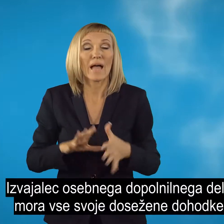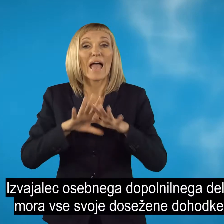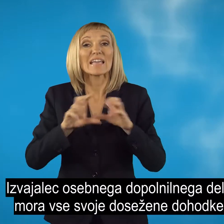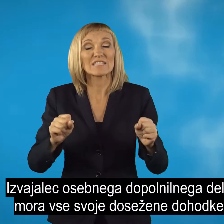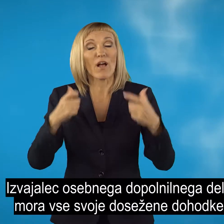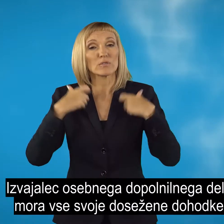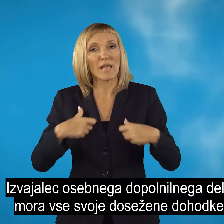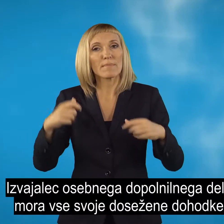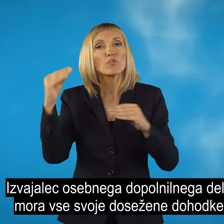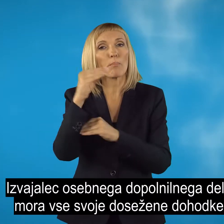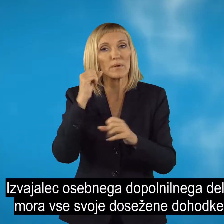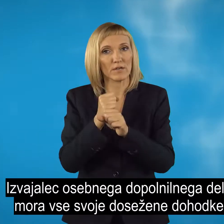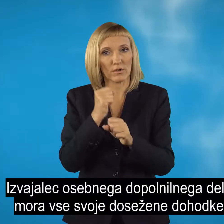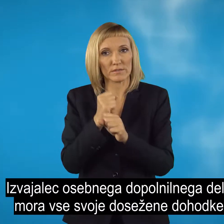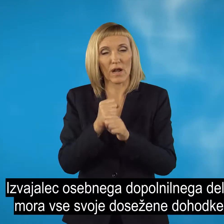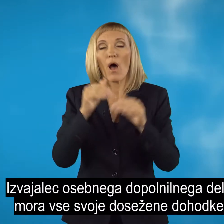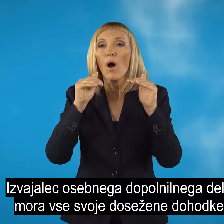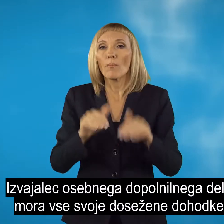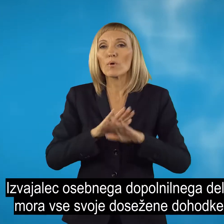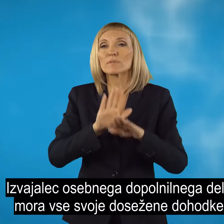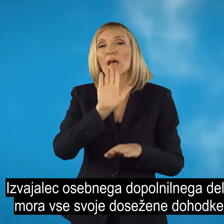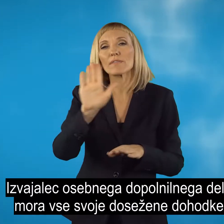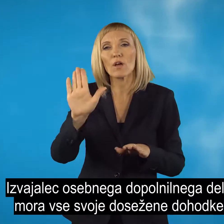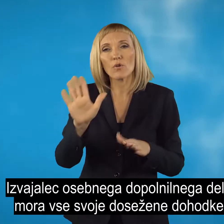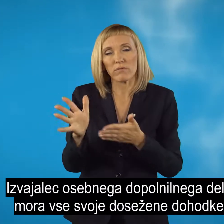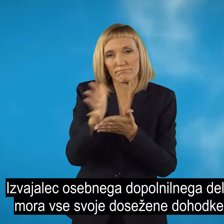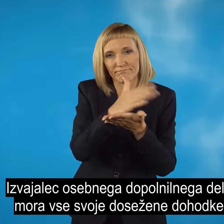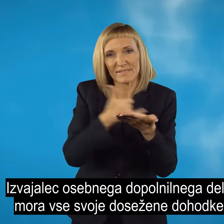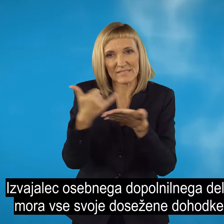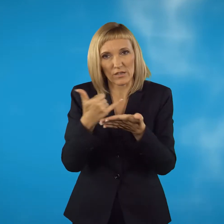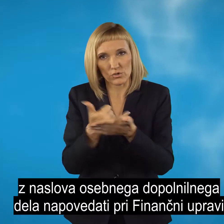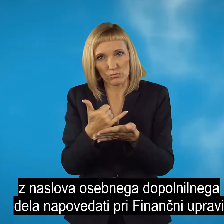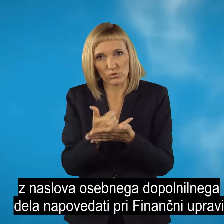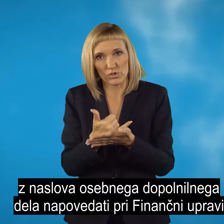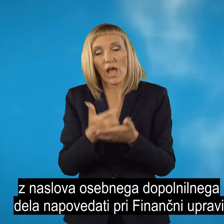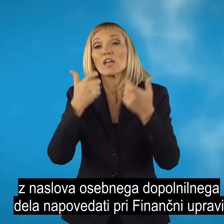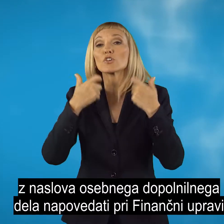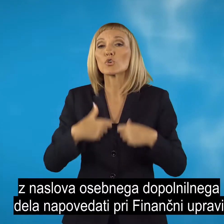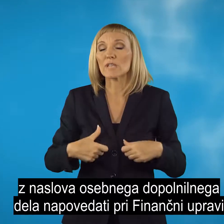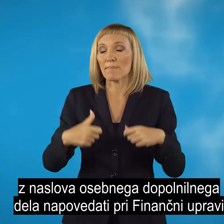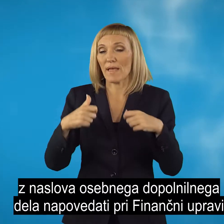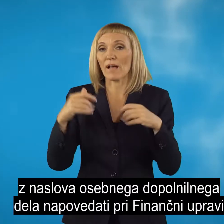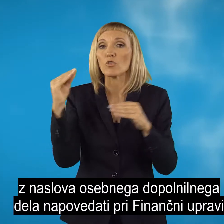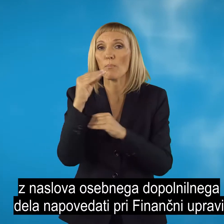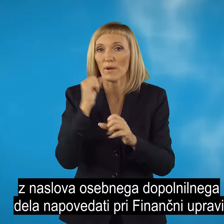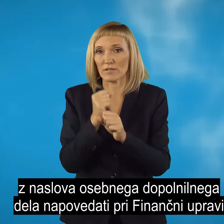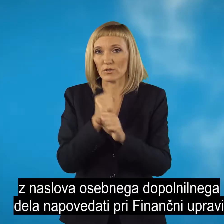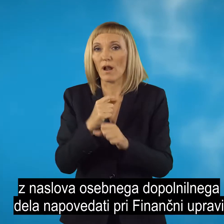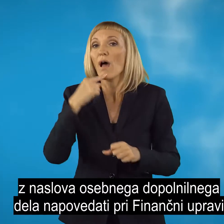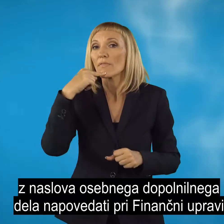Izvajalec osebnega dopolnilnega dela mora vse svoje dosežene dohodke z naslova osebnega dopolnilnega dela napovedati